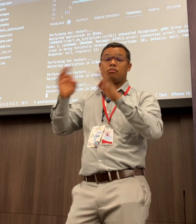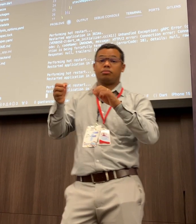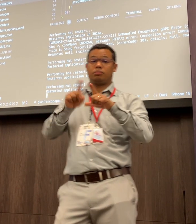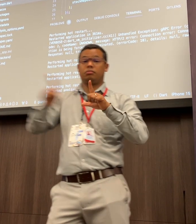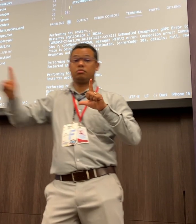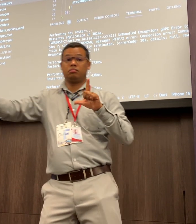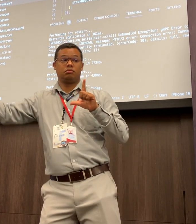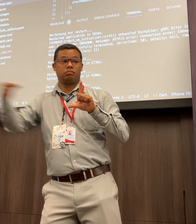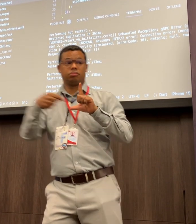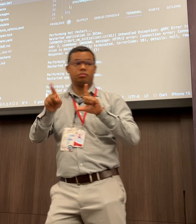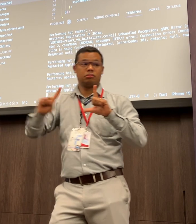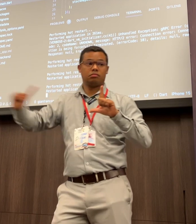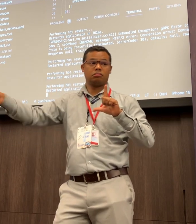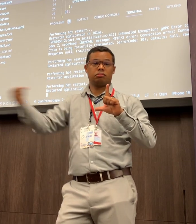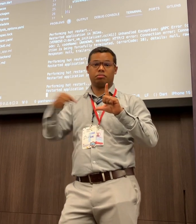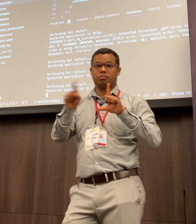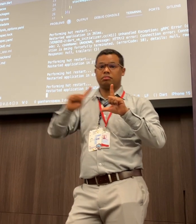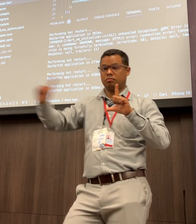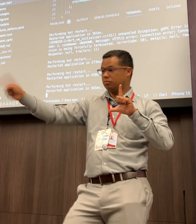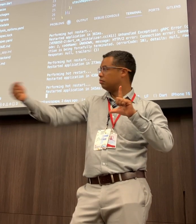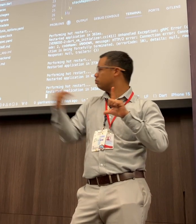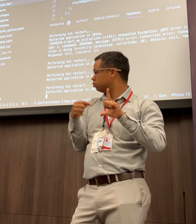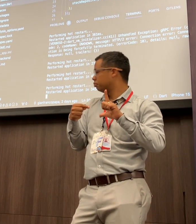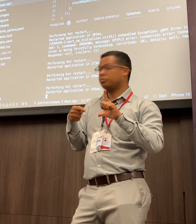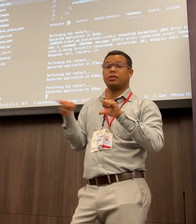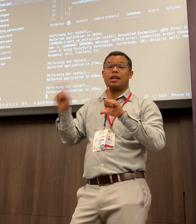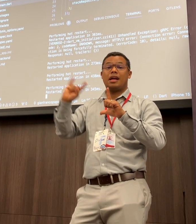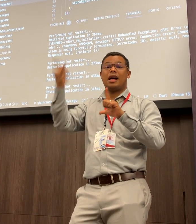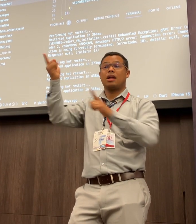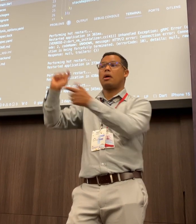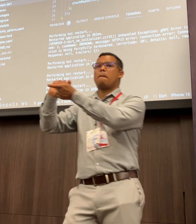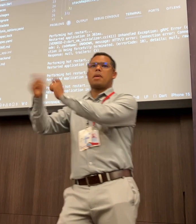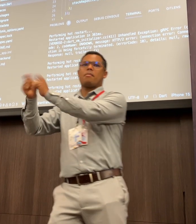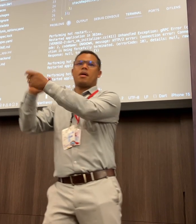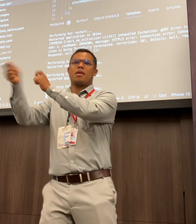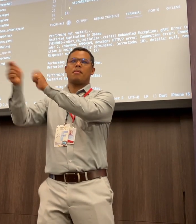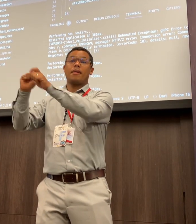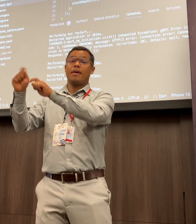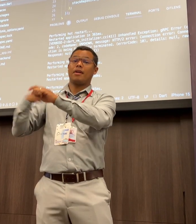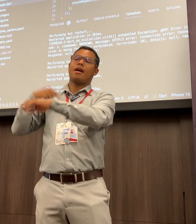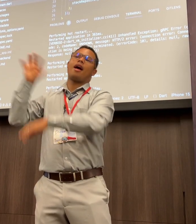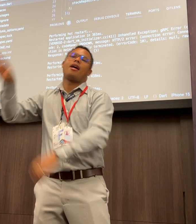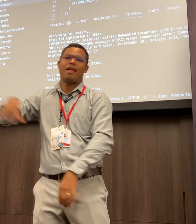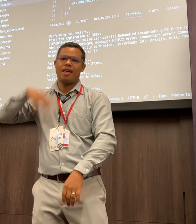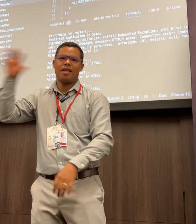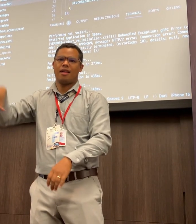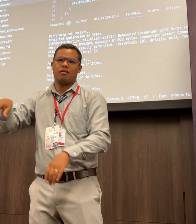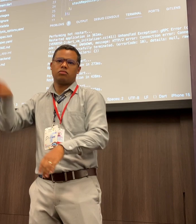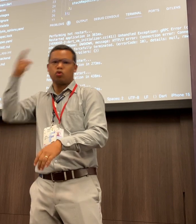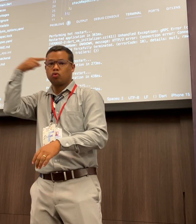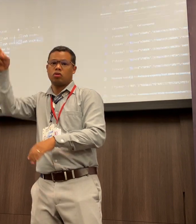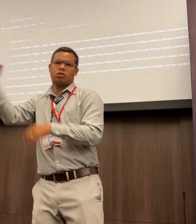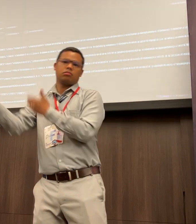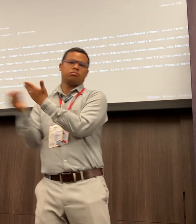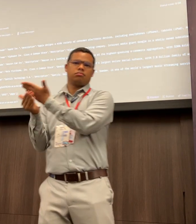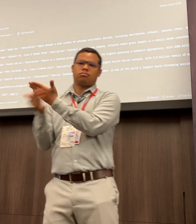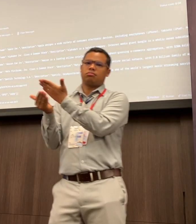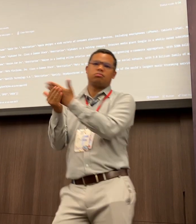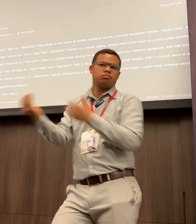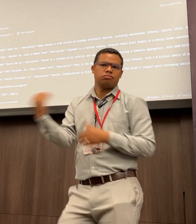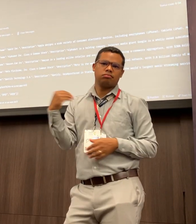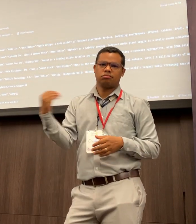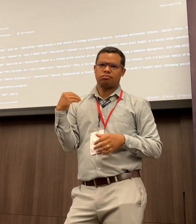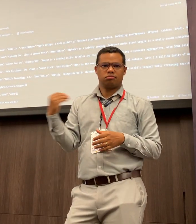cada vez que se actualice un dato nos vamos a enterar sin la necesidad de andar pidiéndolo, ¿no? Y bueno, por otro lado, también